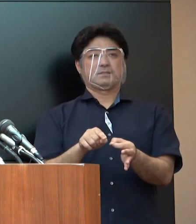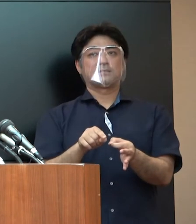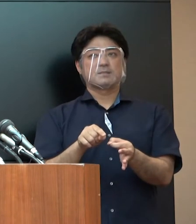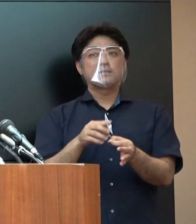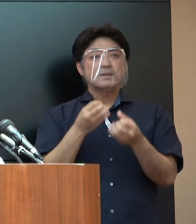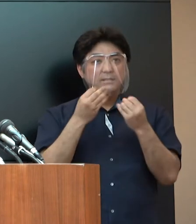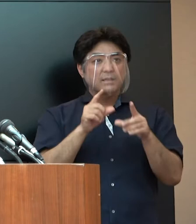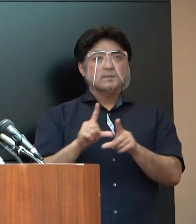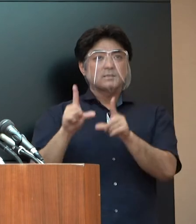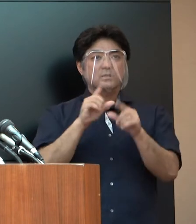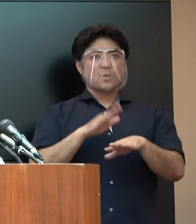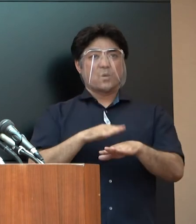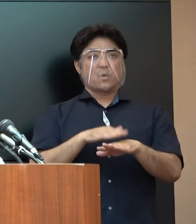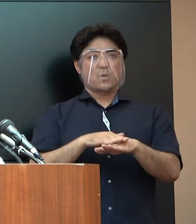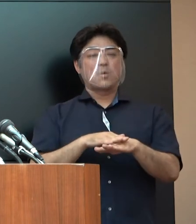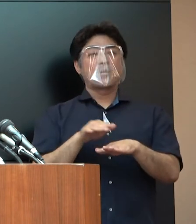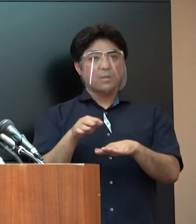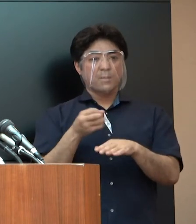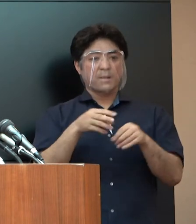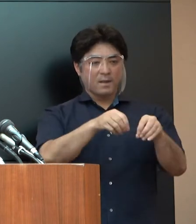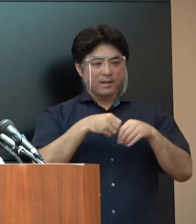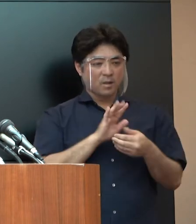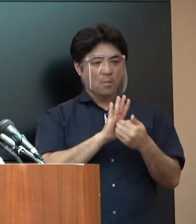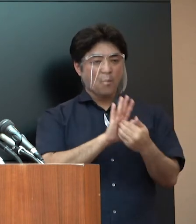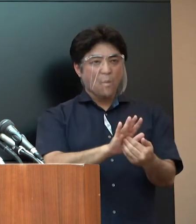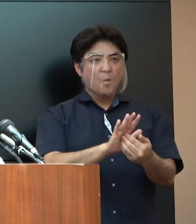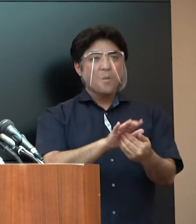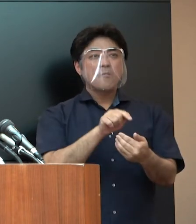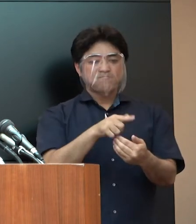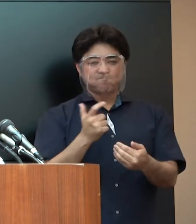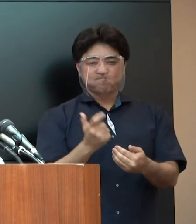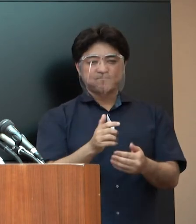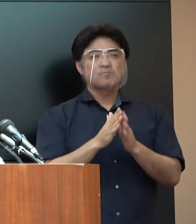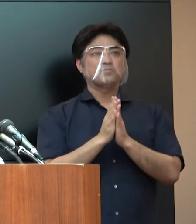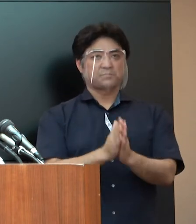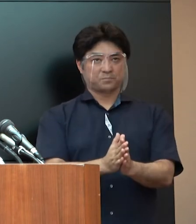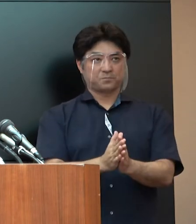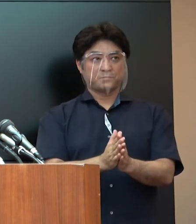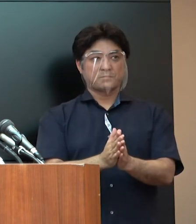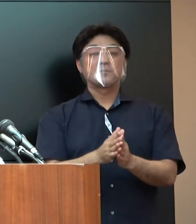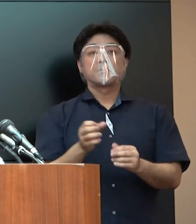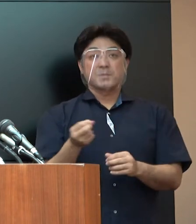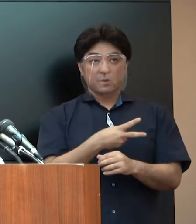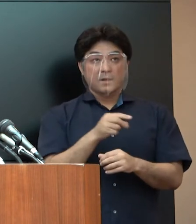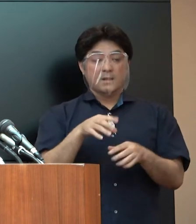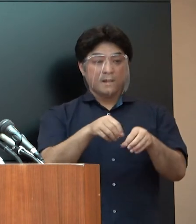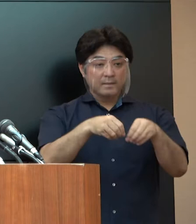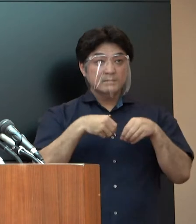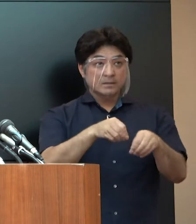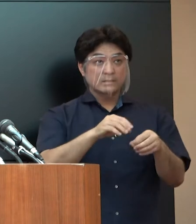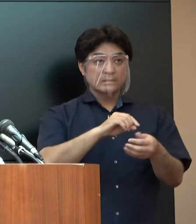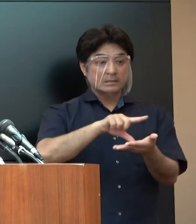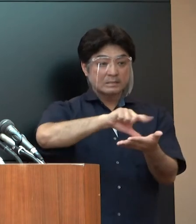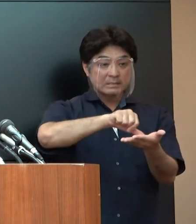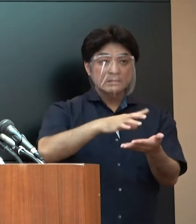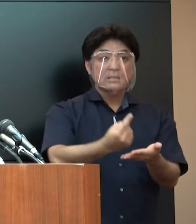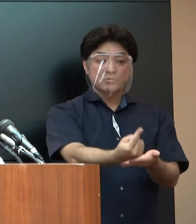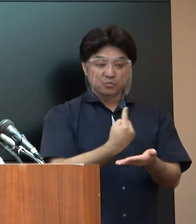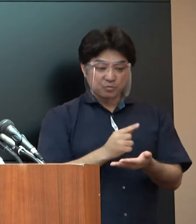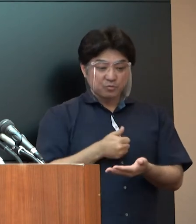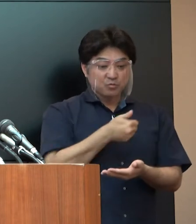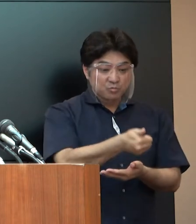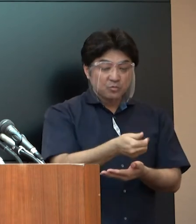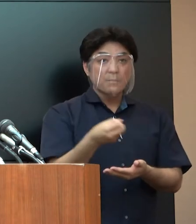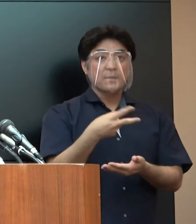新しい生活様式に即した感染予防策の徹底をお願いします。その上で感染が拡大している地域からの来訪者